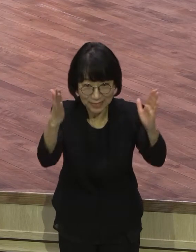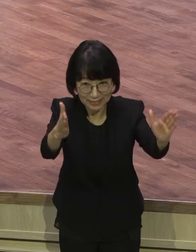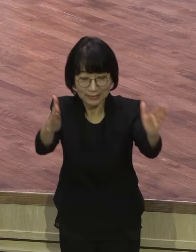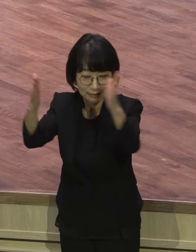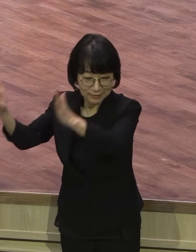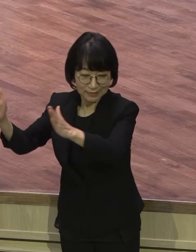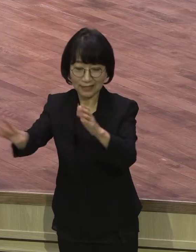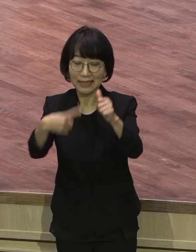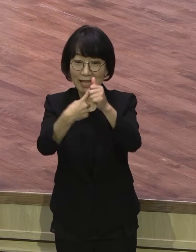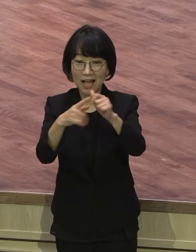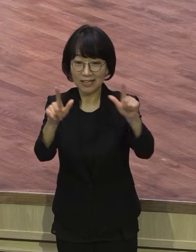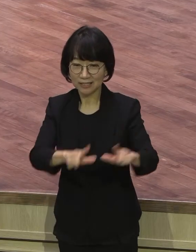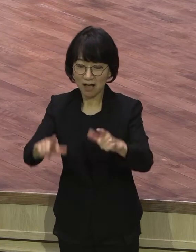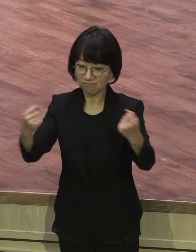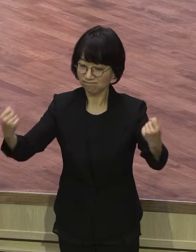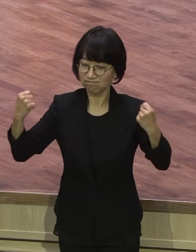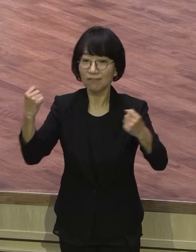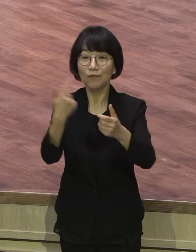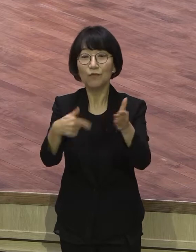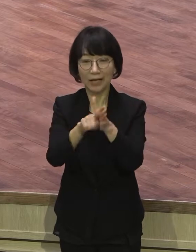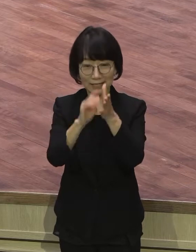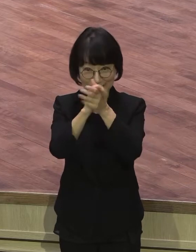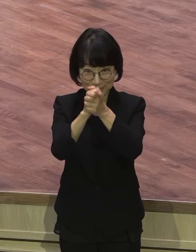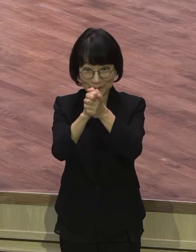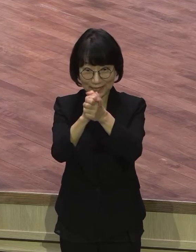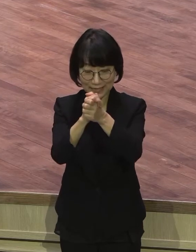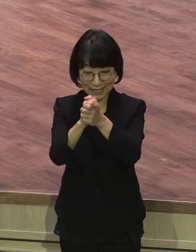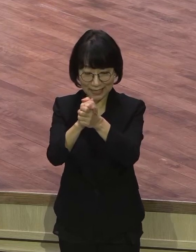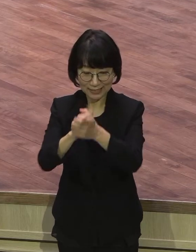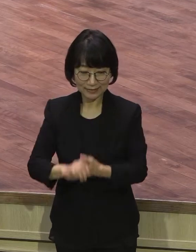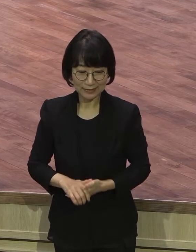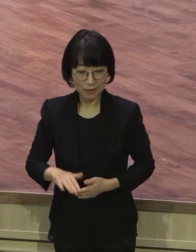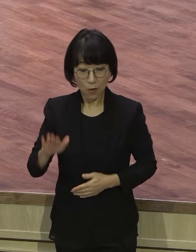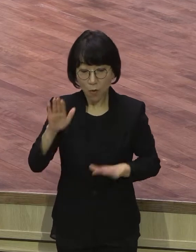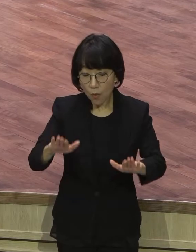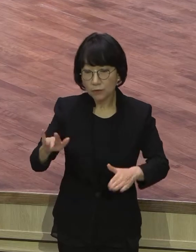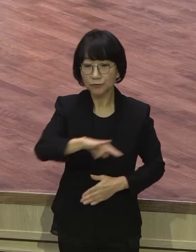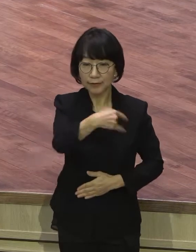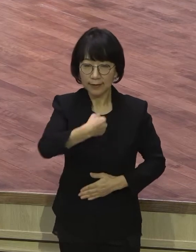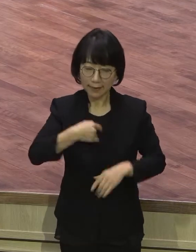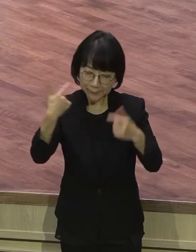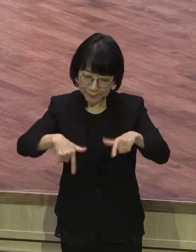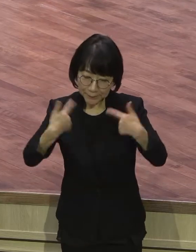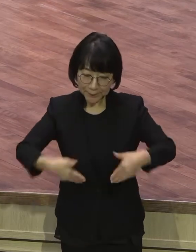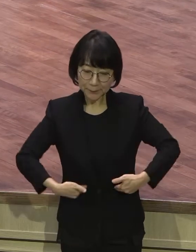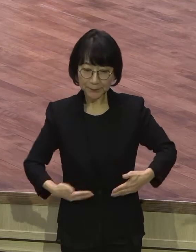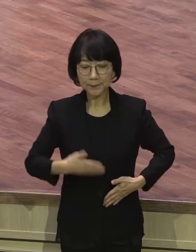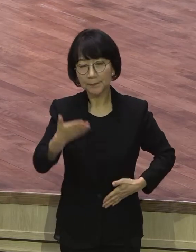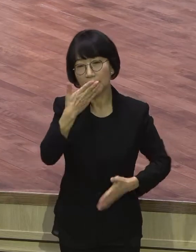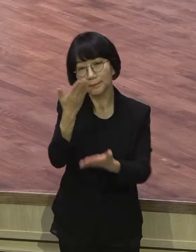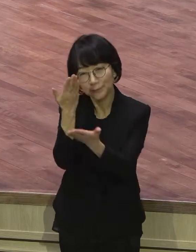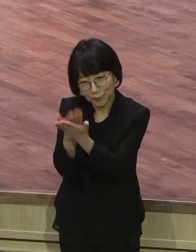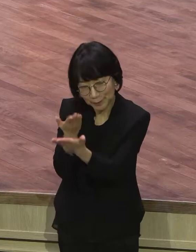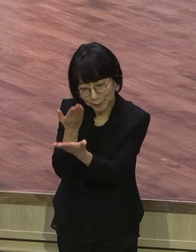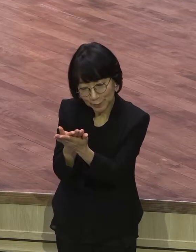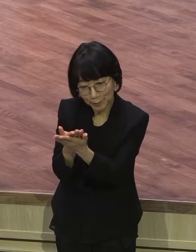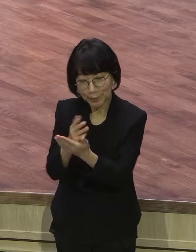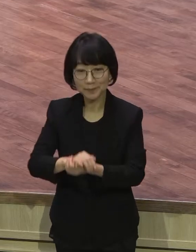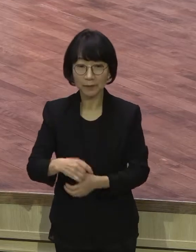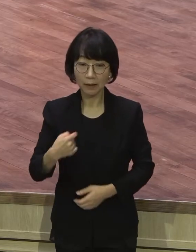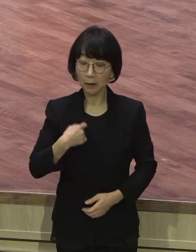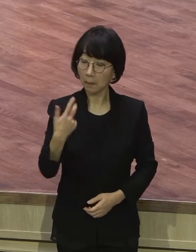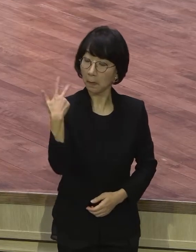활력을 위한 기도예요. 자, 11절 봅니다. 오늘 우리에게 일용할 양식을 주옵시고. 지난